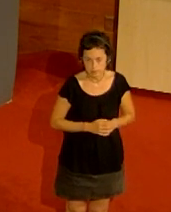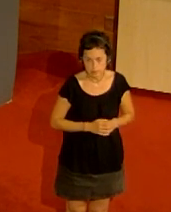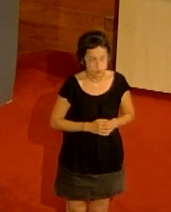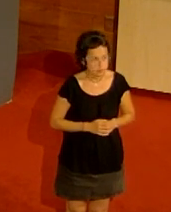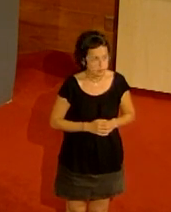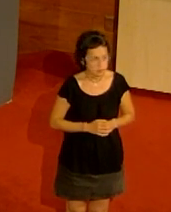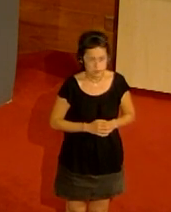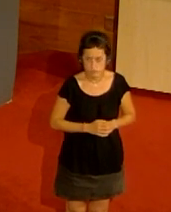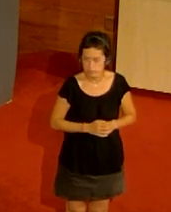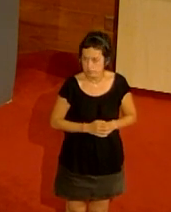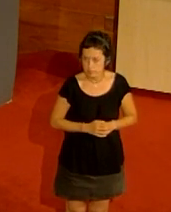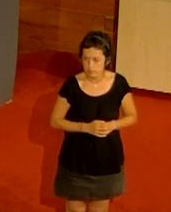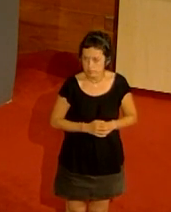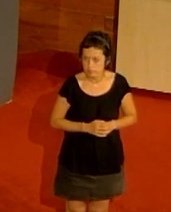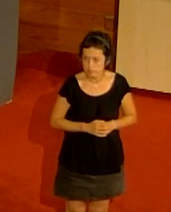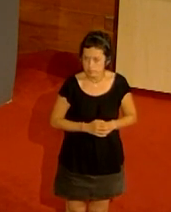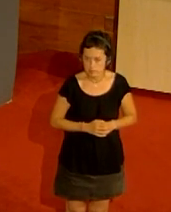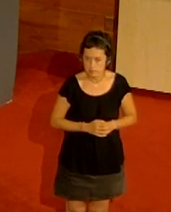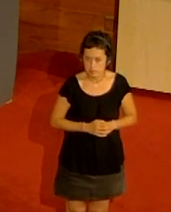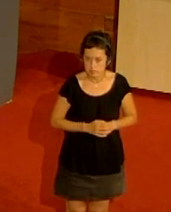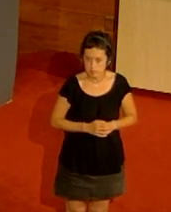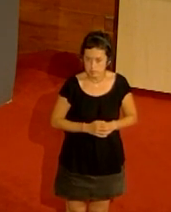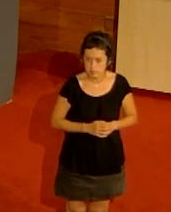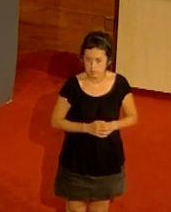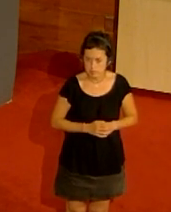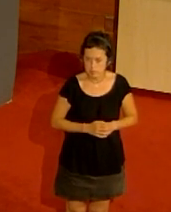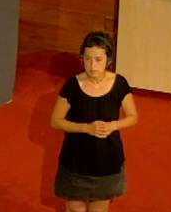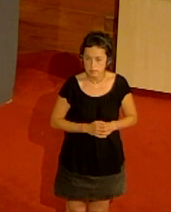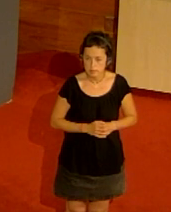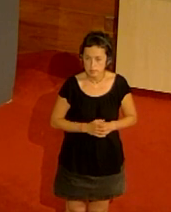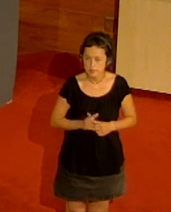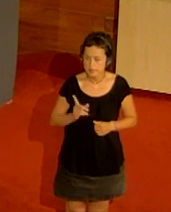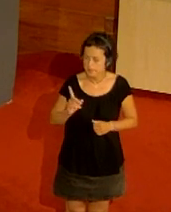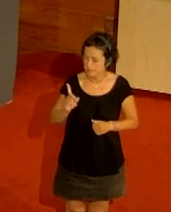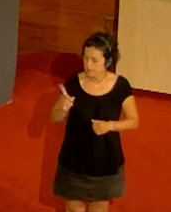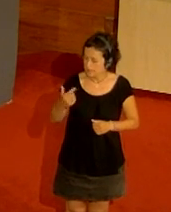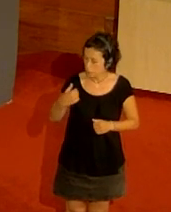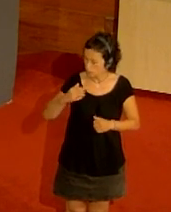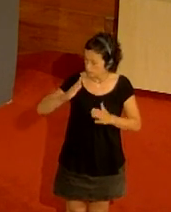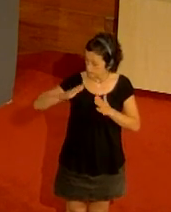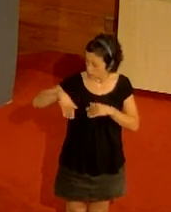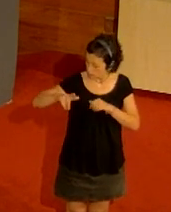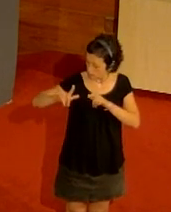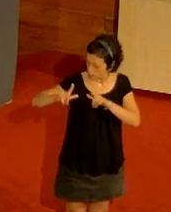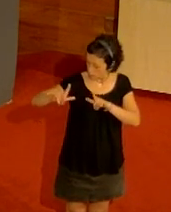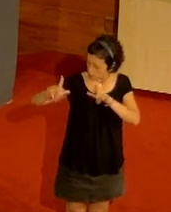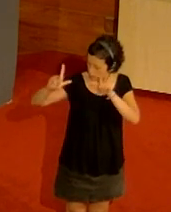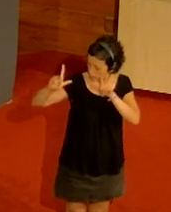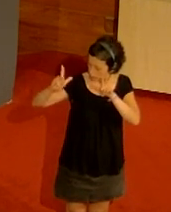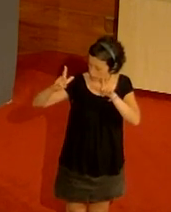Sí, mira, estoy aquí. Hola. Hola. Mira, Agus, me quedo con la última diapositiva que has dicho, el